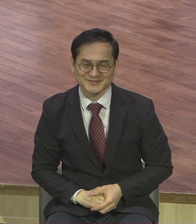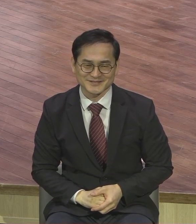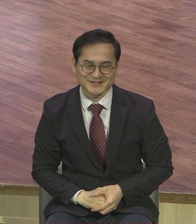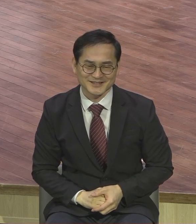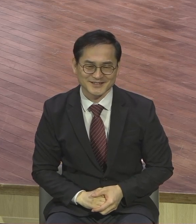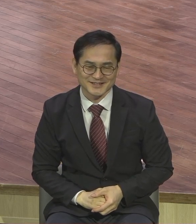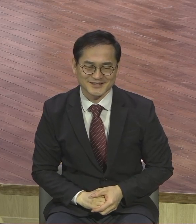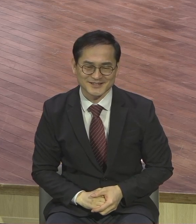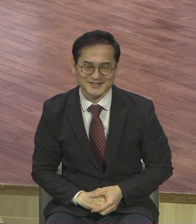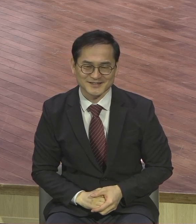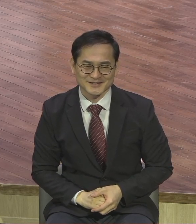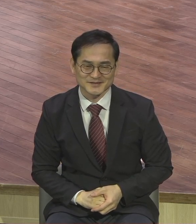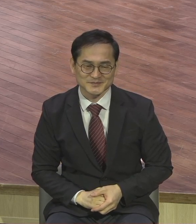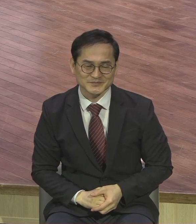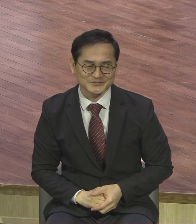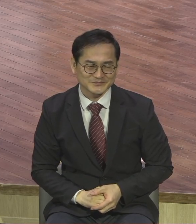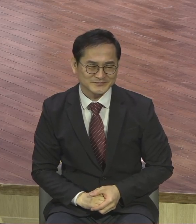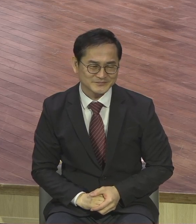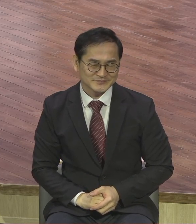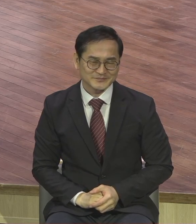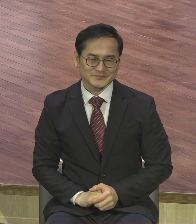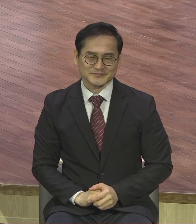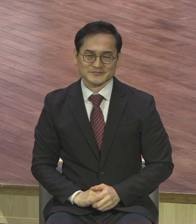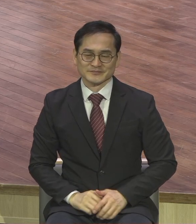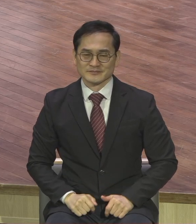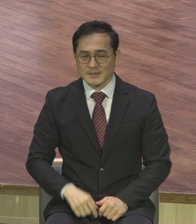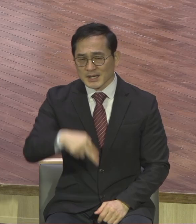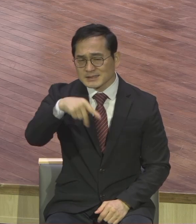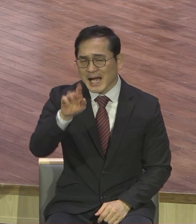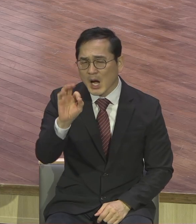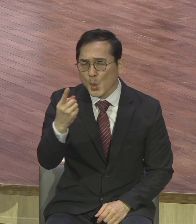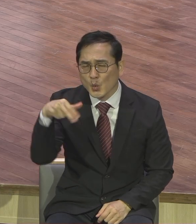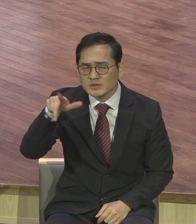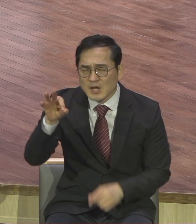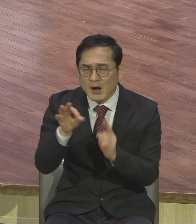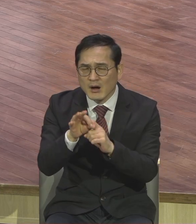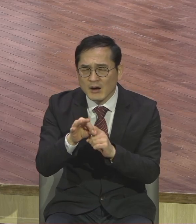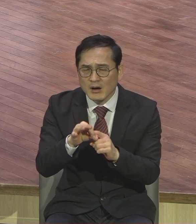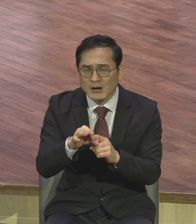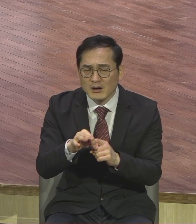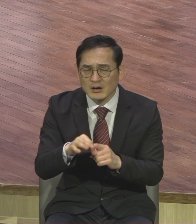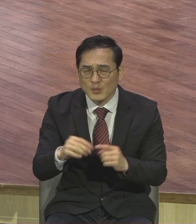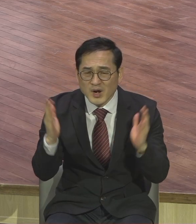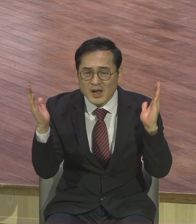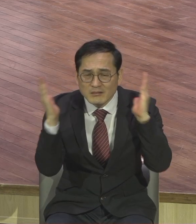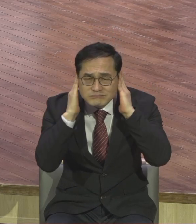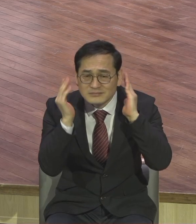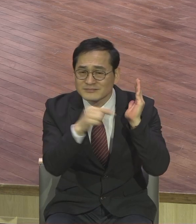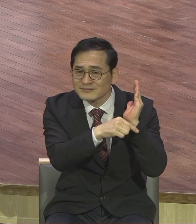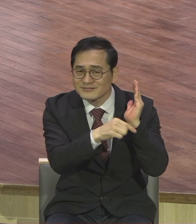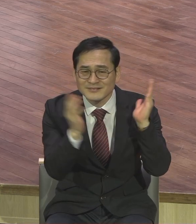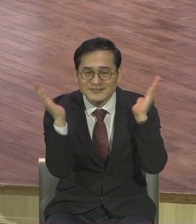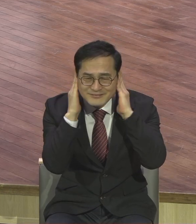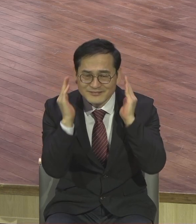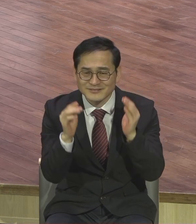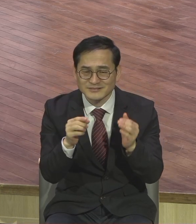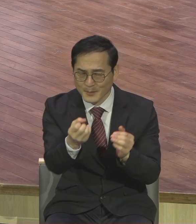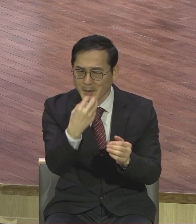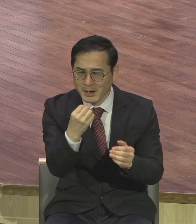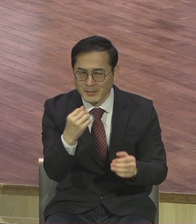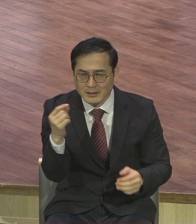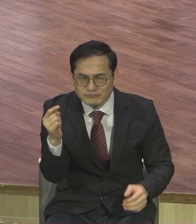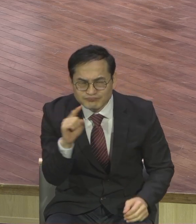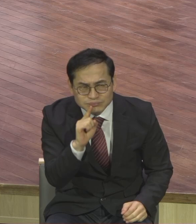무슨 말인지 모르는 분은 이 사오정 유머 속에 보면요 우리가 붙잡아야